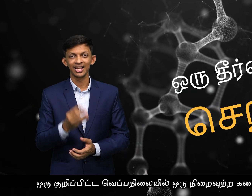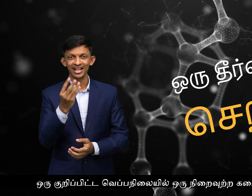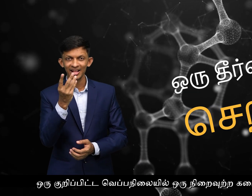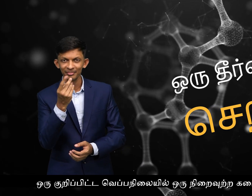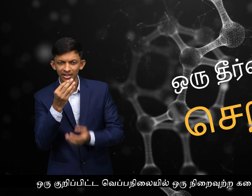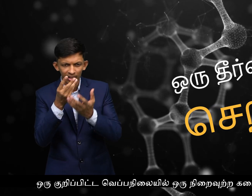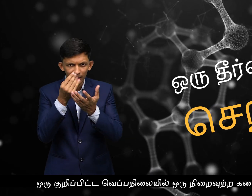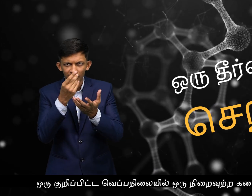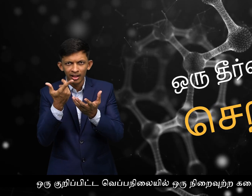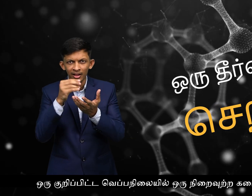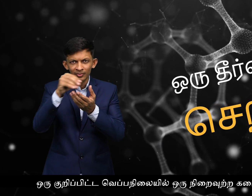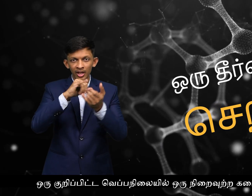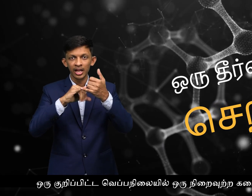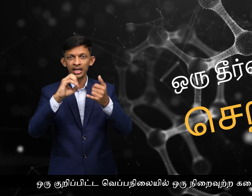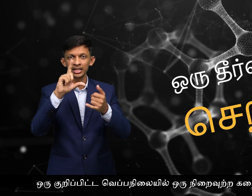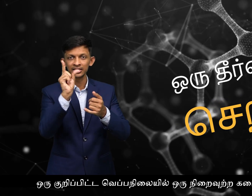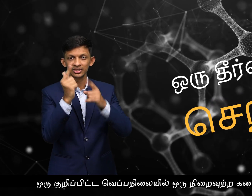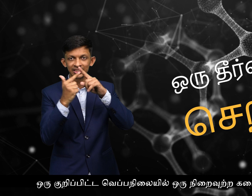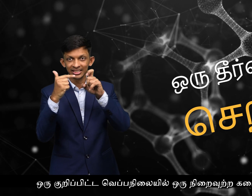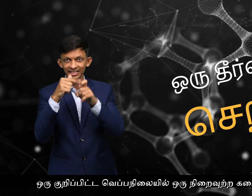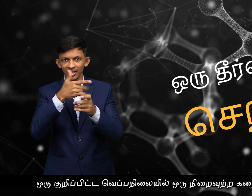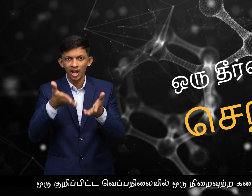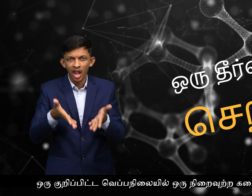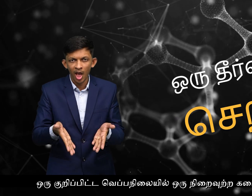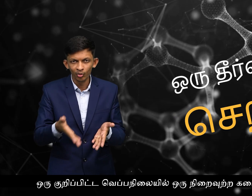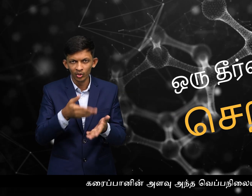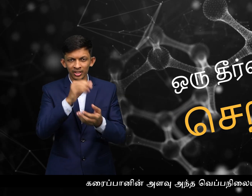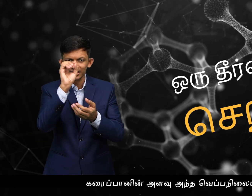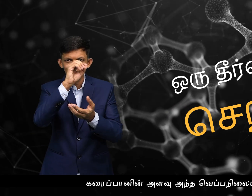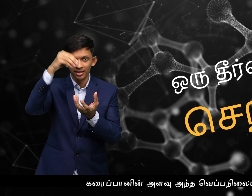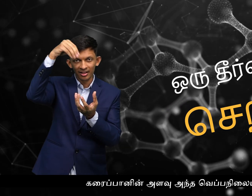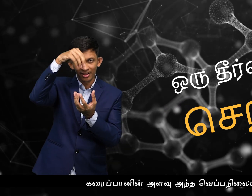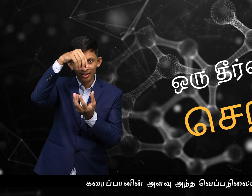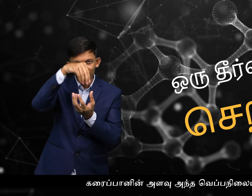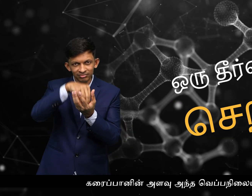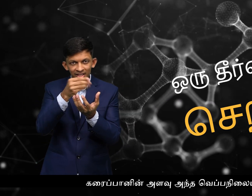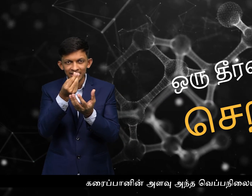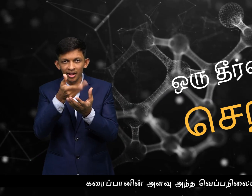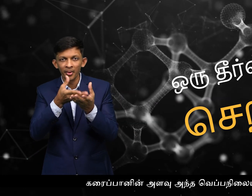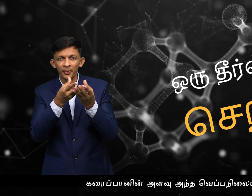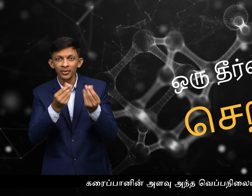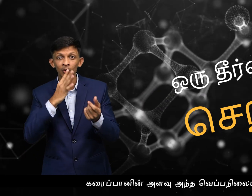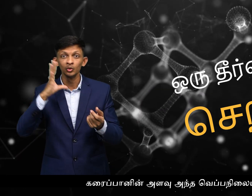ஒரு குறிப்பிட்ட வெப்பநிலையில் ஒரு நிறைவுற்ற கரைசலில் இருக்கும் கரைப்பானின் அளவு அந்த வெப்பநிலையில்